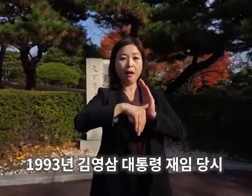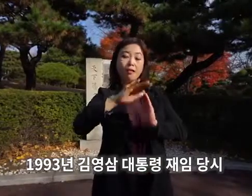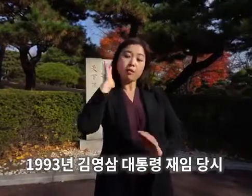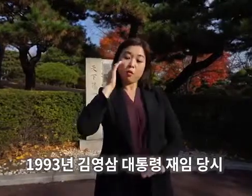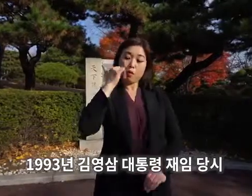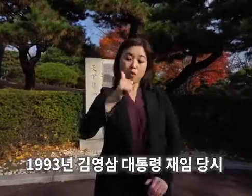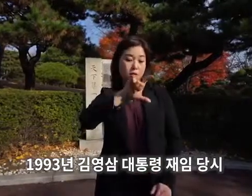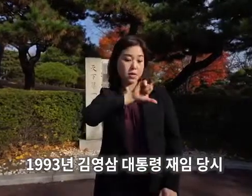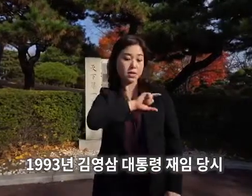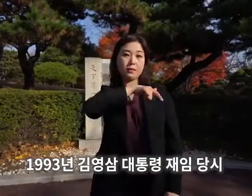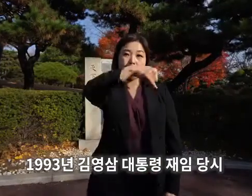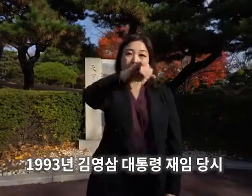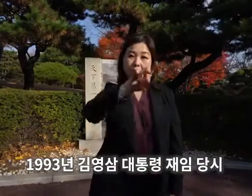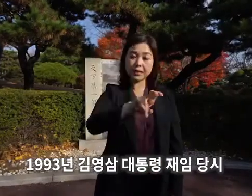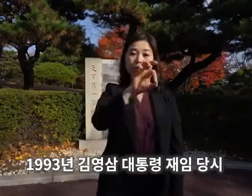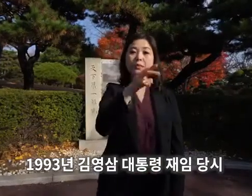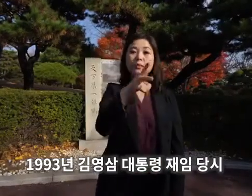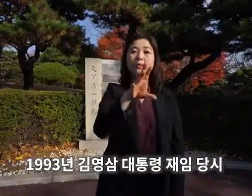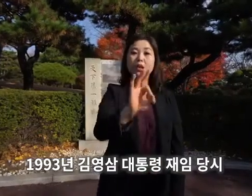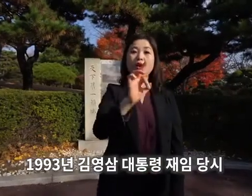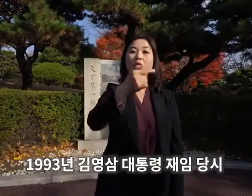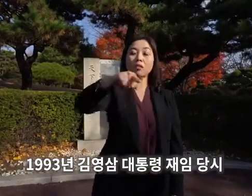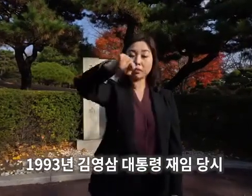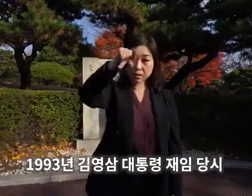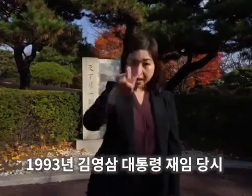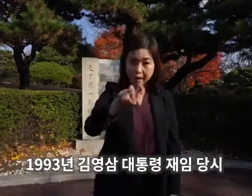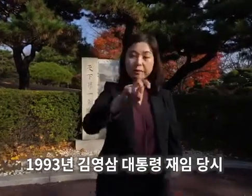1993년 김영삼 대통령 재임 당시